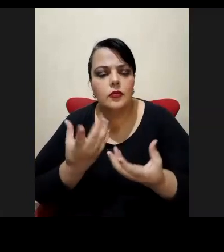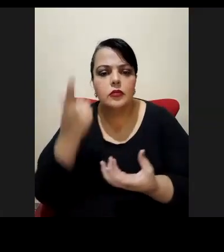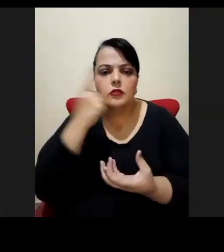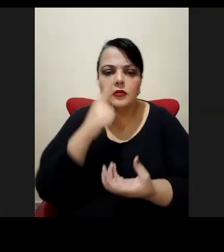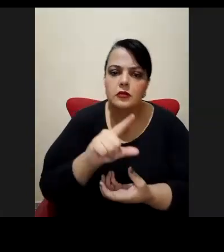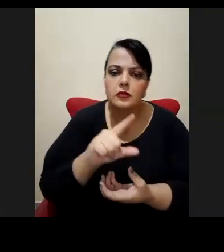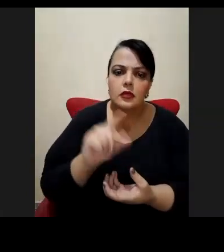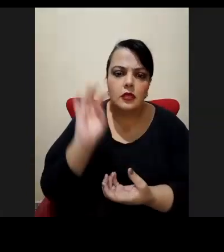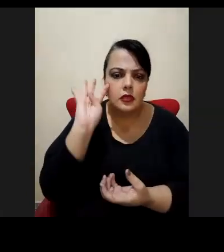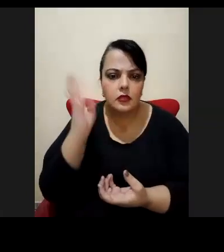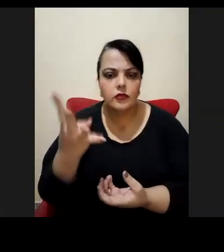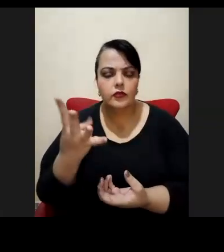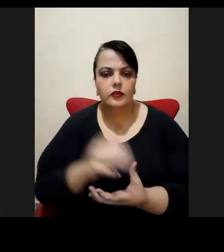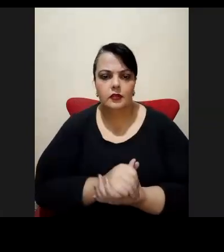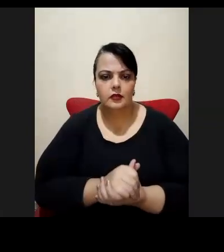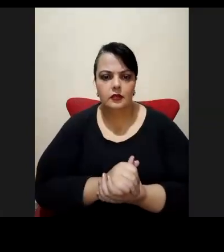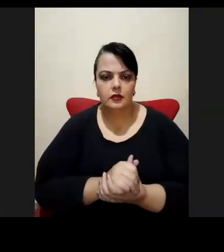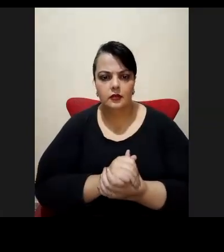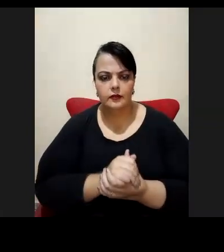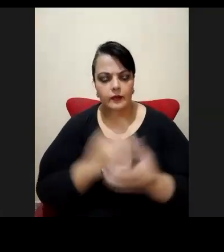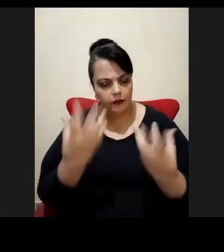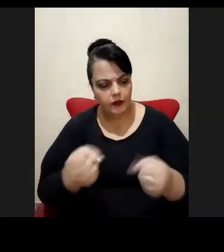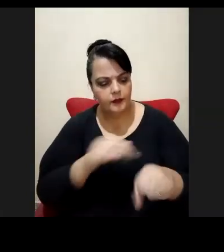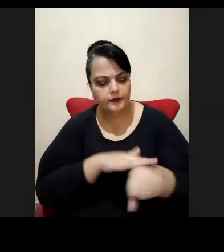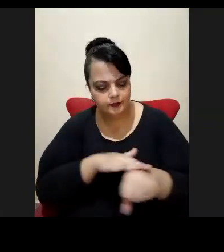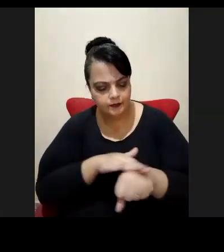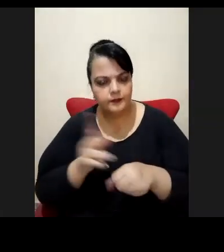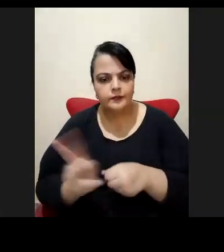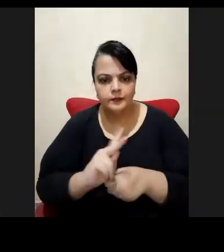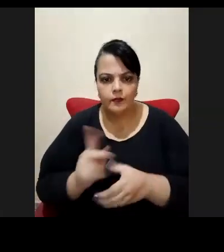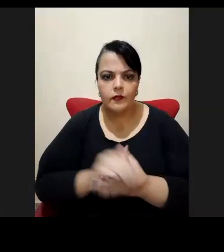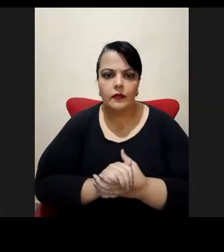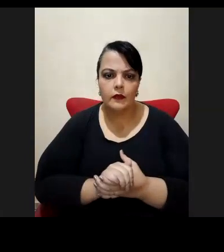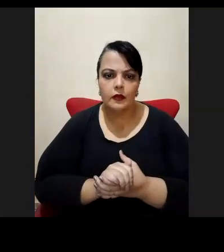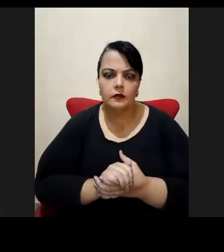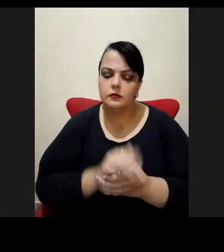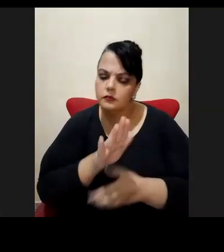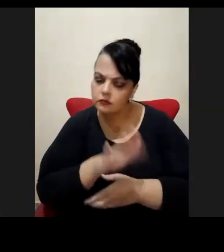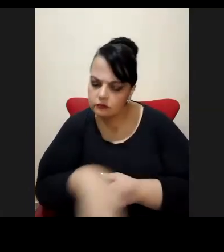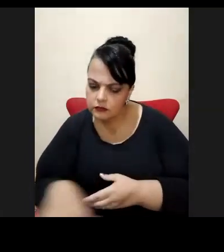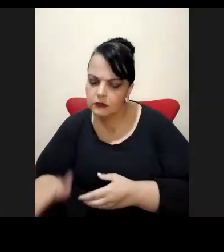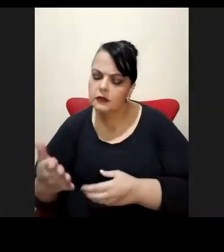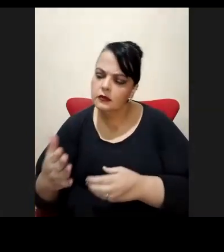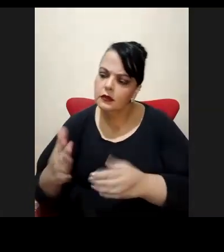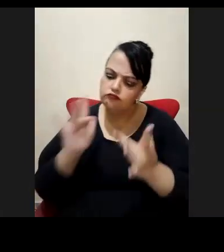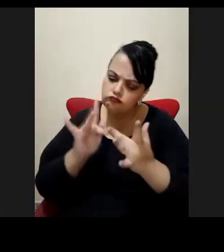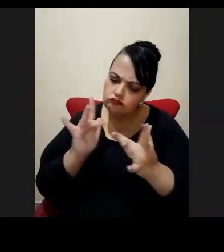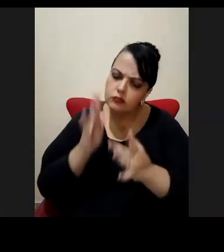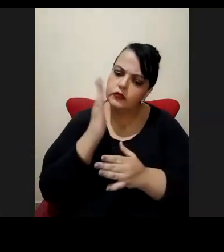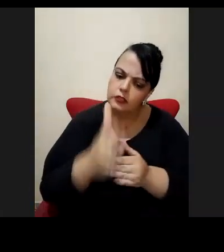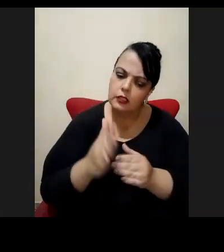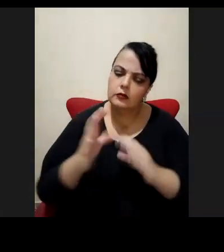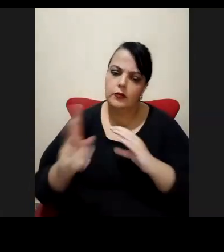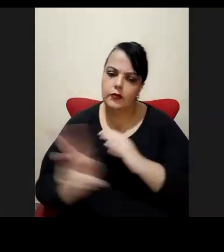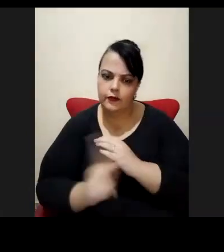você possa falar com a professora, né, e aí a criança mesmo pode comunicar com a professora inicialmente, para que depois